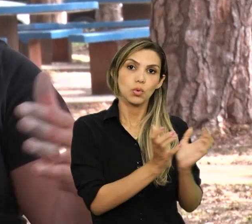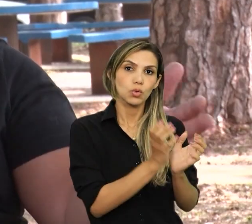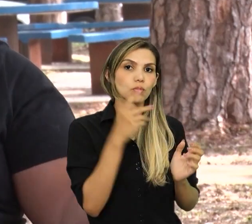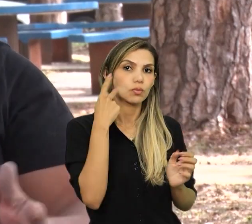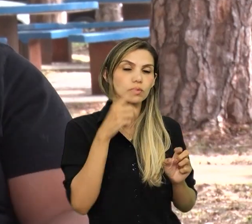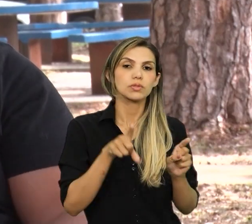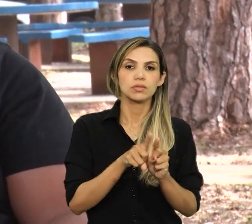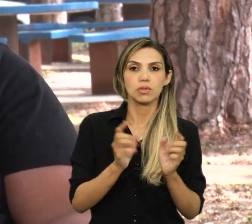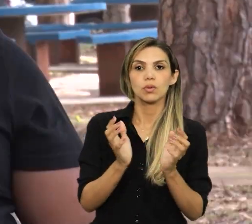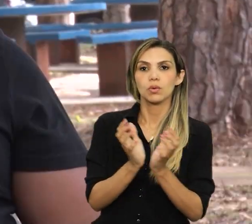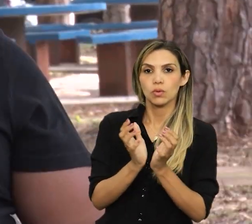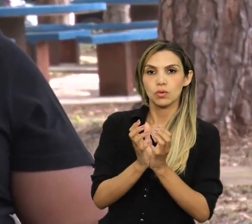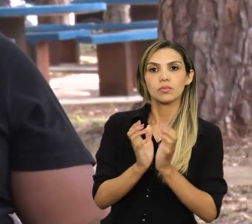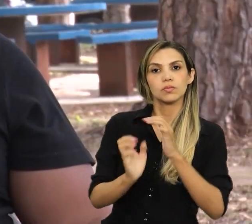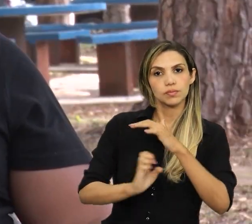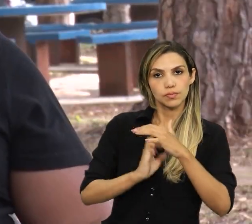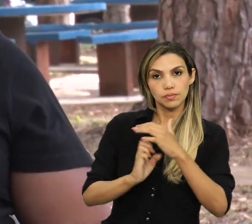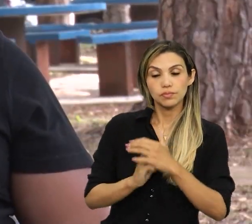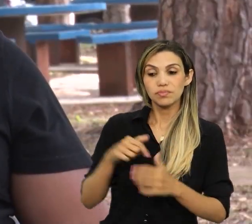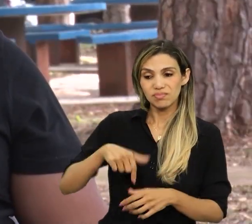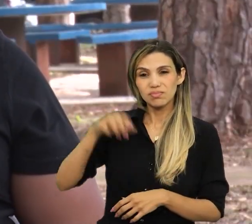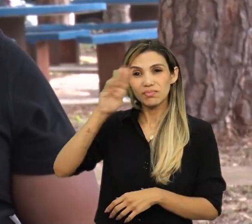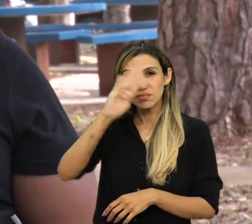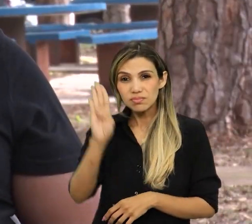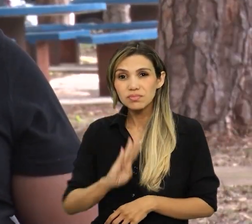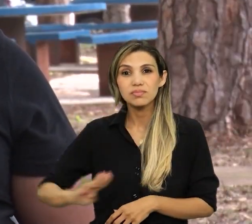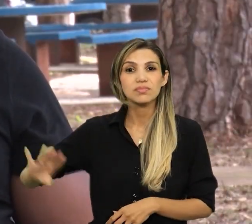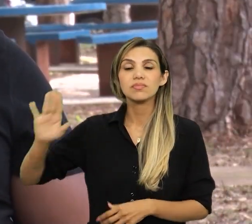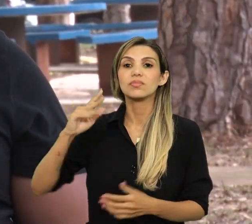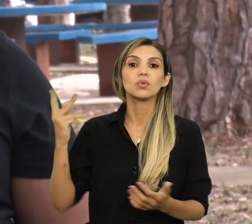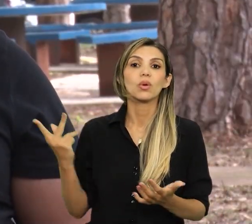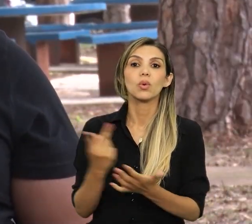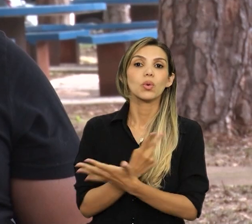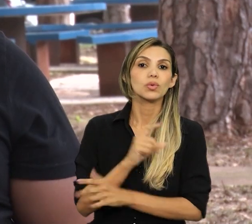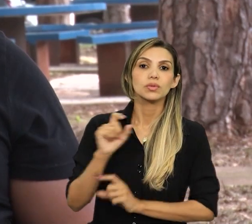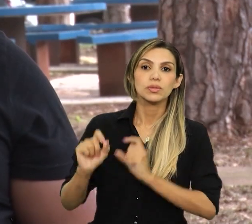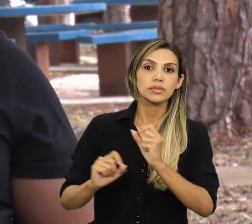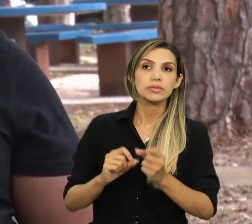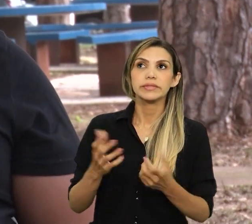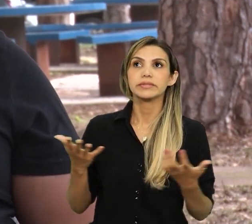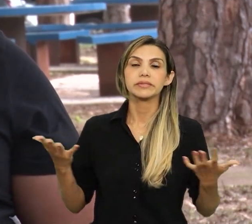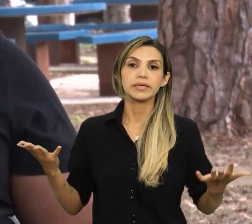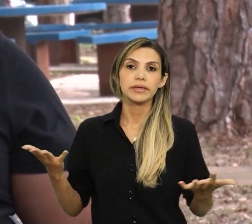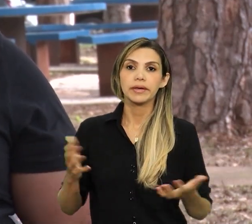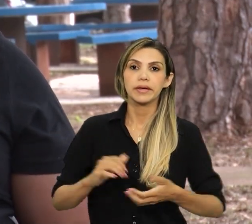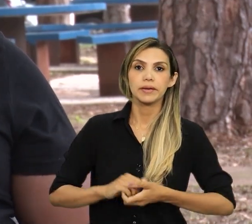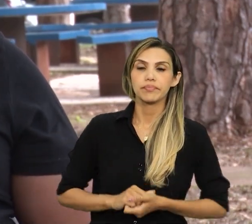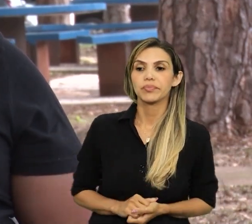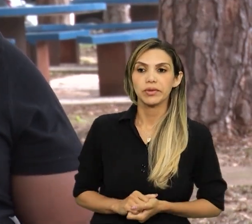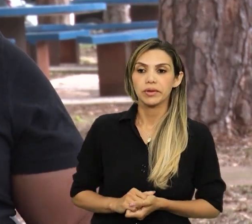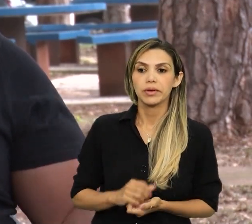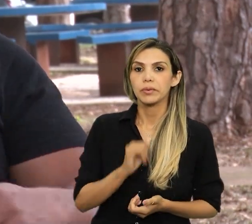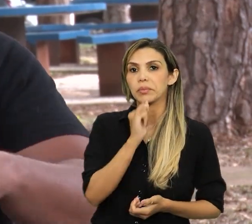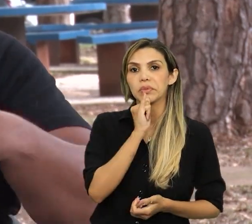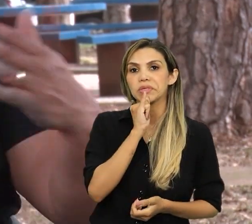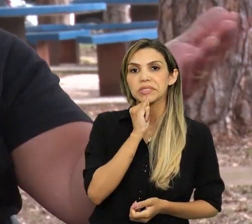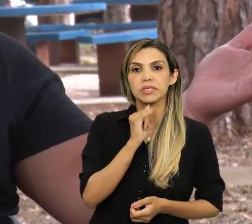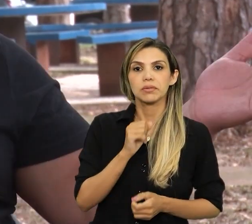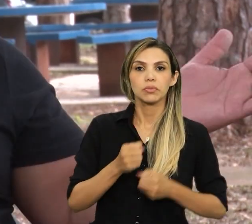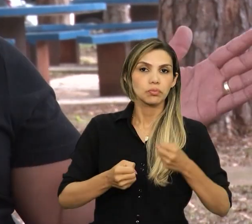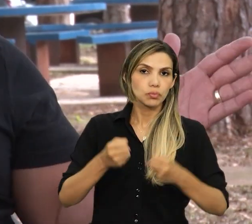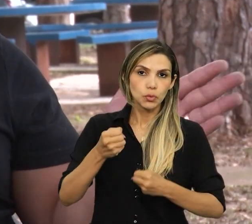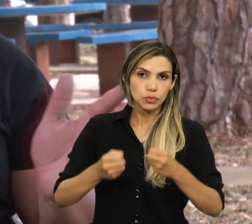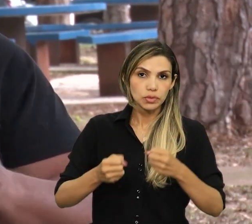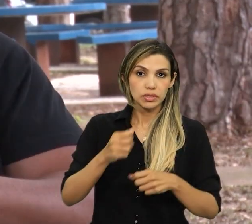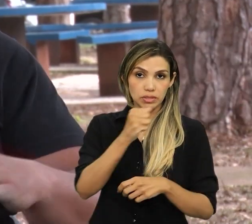e a classe empresarial. A questão toda no Brasil é que vendeu muito-se a ideia de que o motorista de